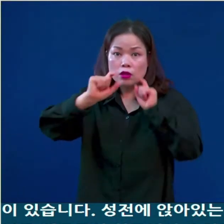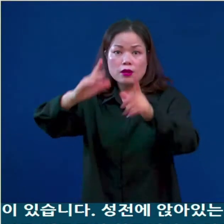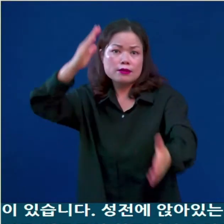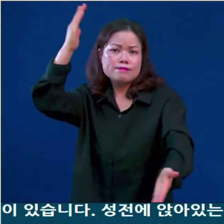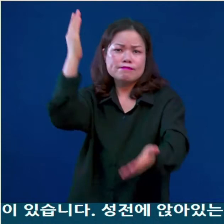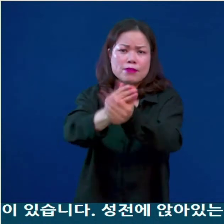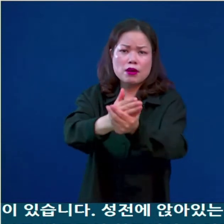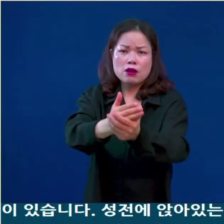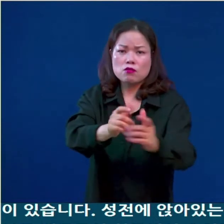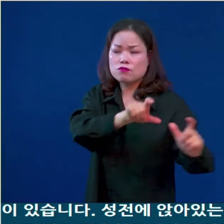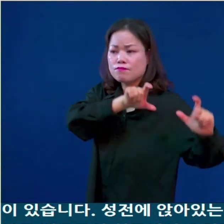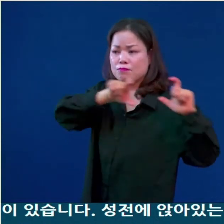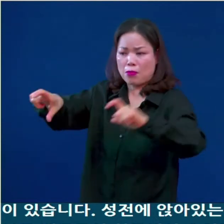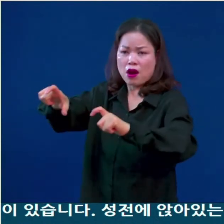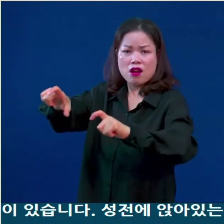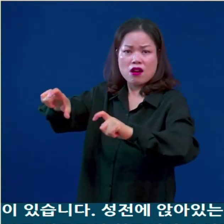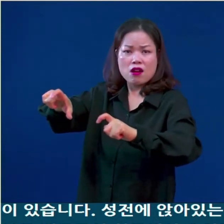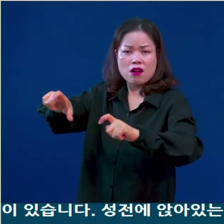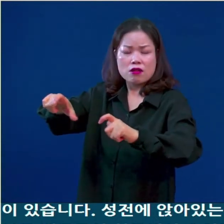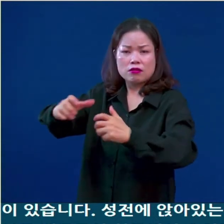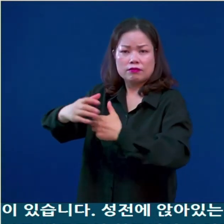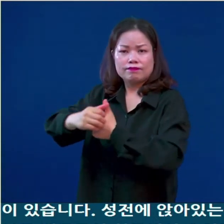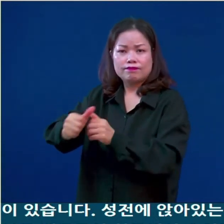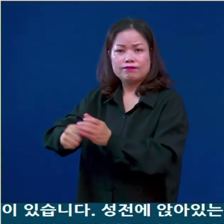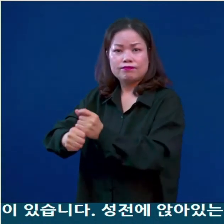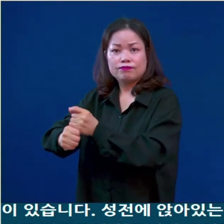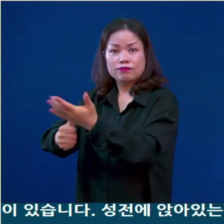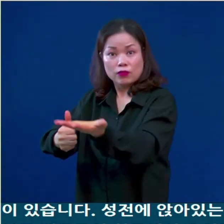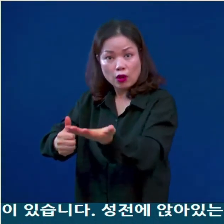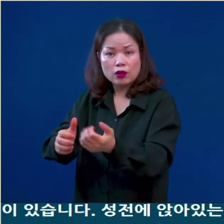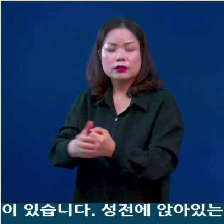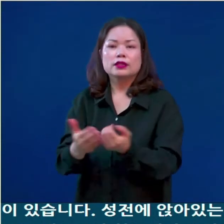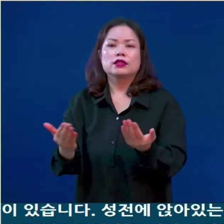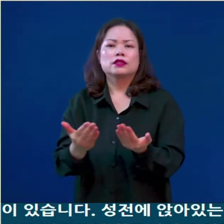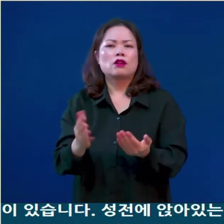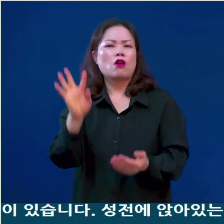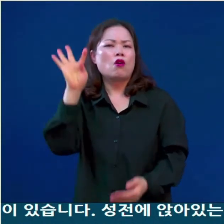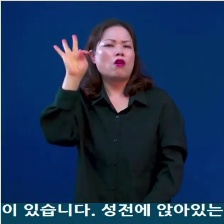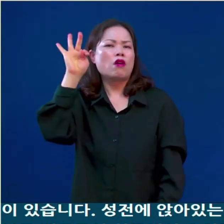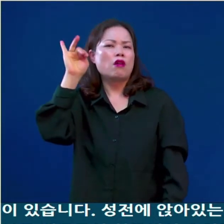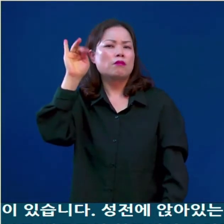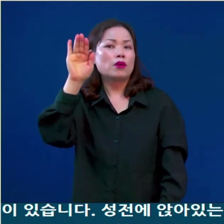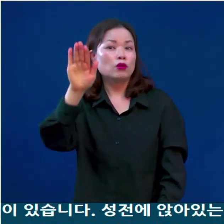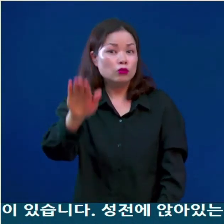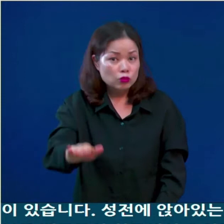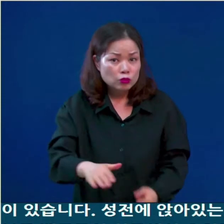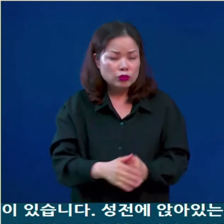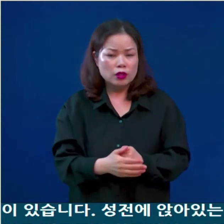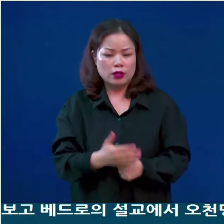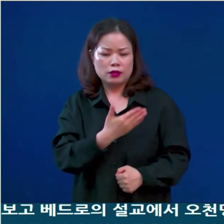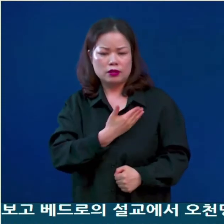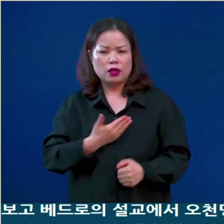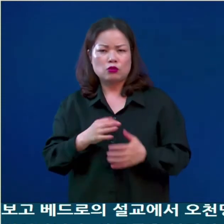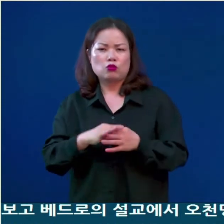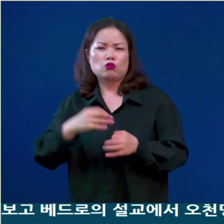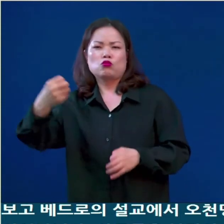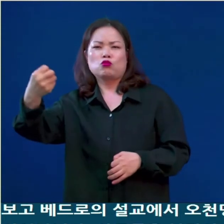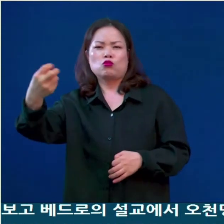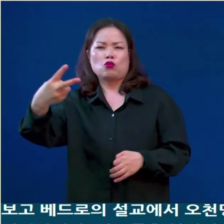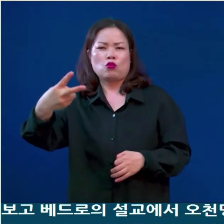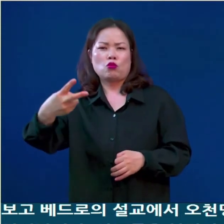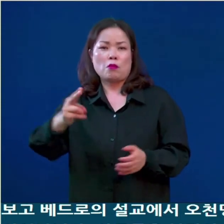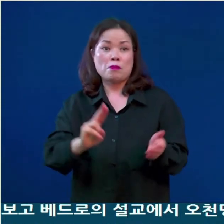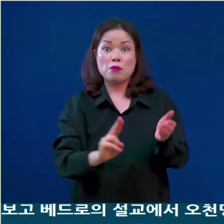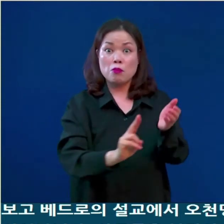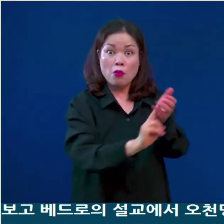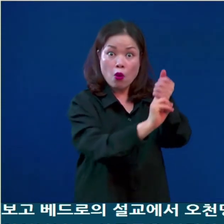말라고 위협하고 놓아줍니다. 이 일이 있은 지 얼마 후 사도들을 통해서 또다시